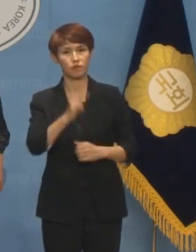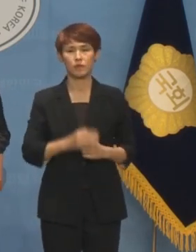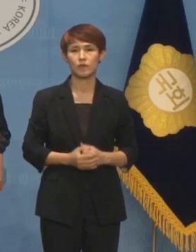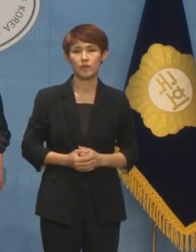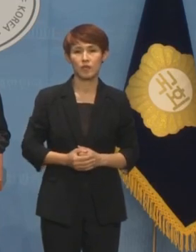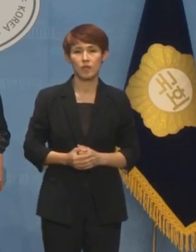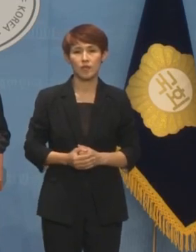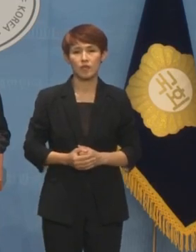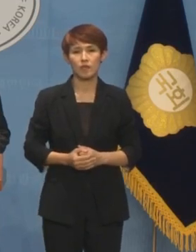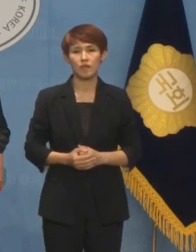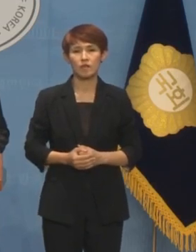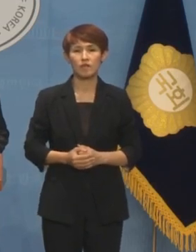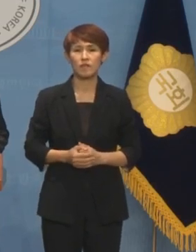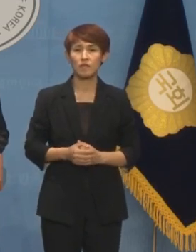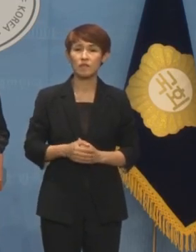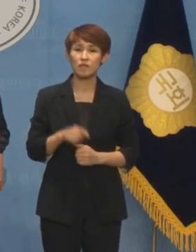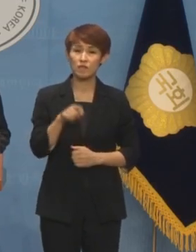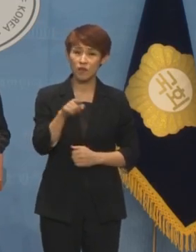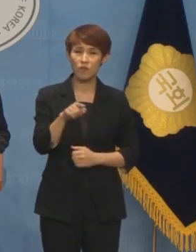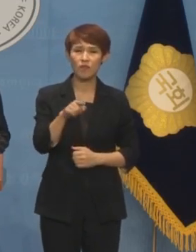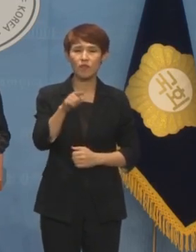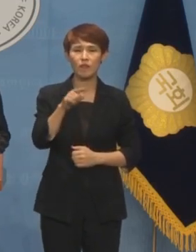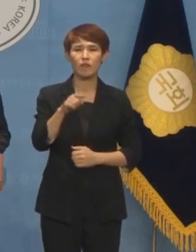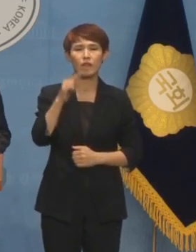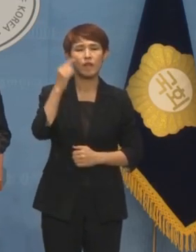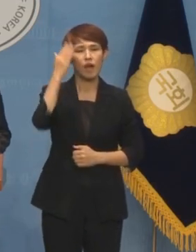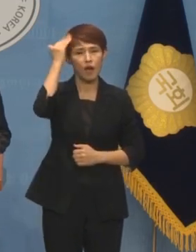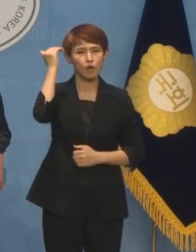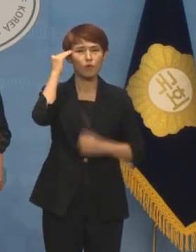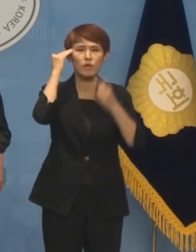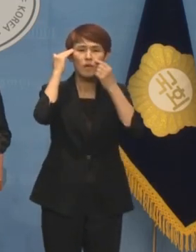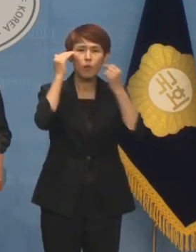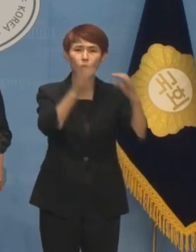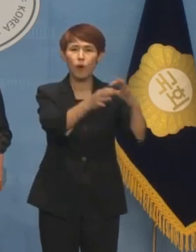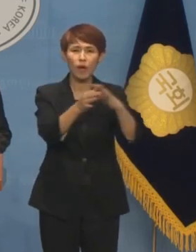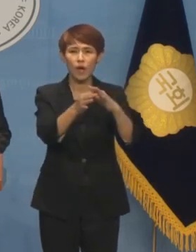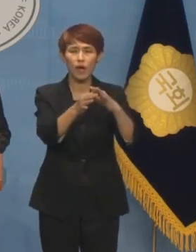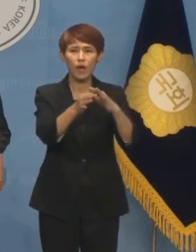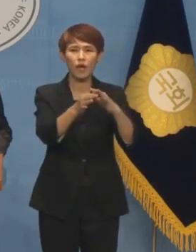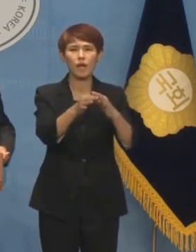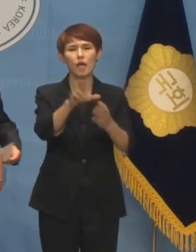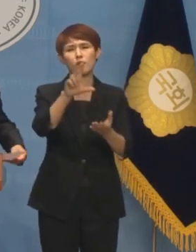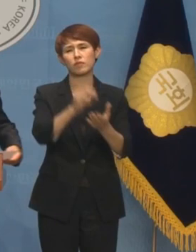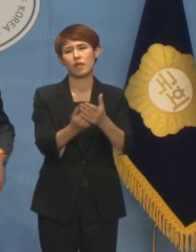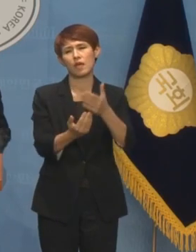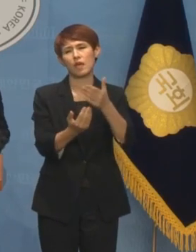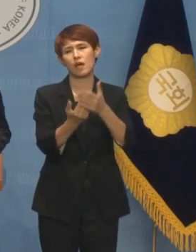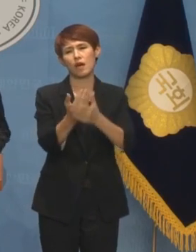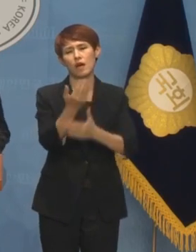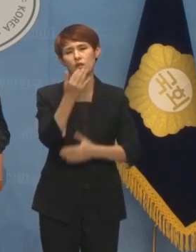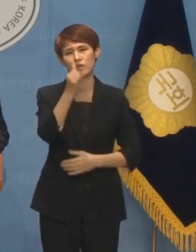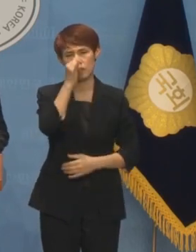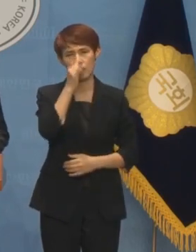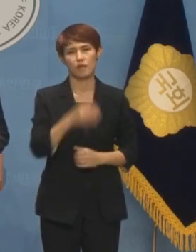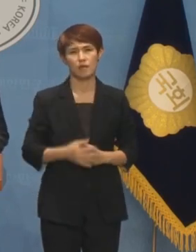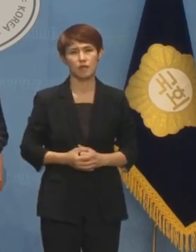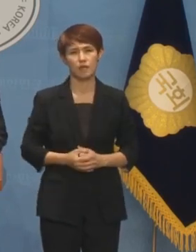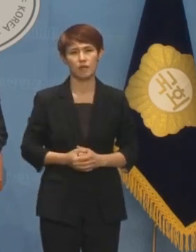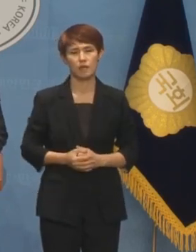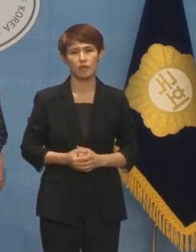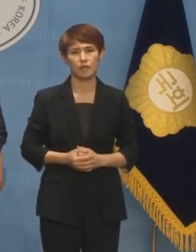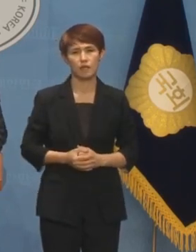이는 해빙기를 맞은 한일 관계에 찬물을 끼얹는 부당한